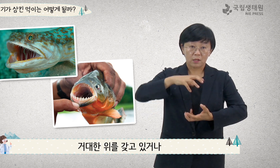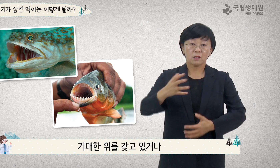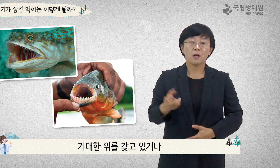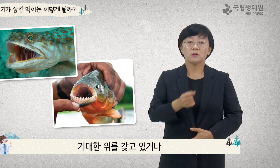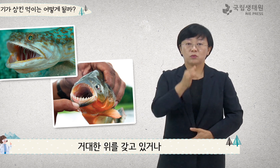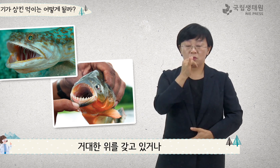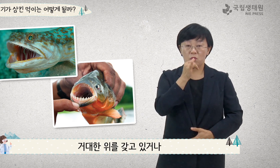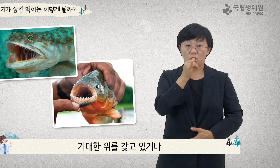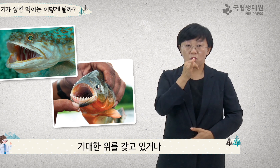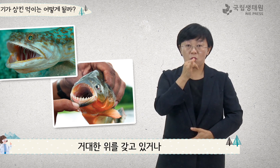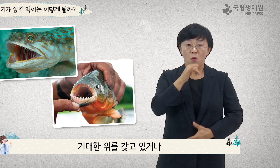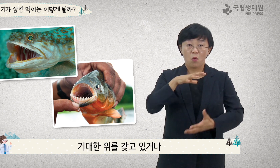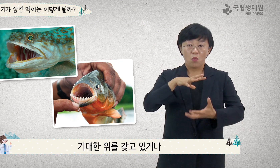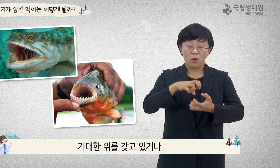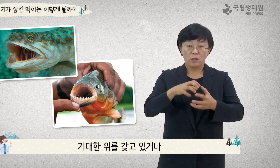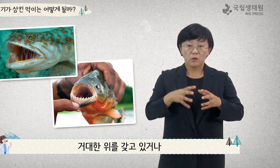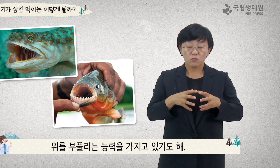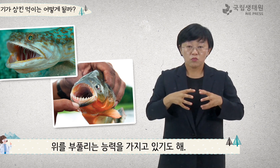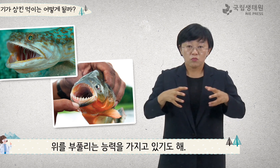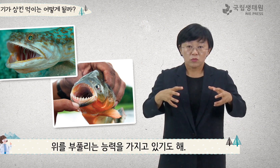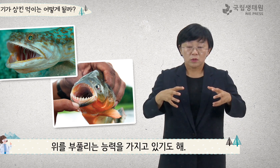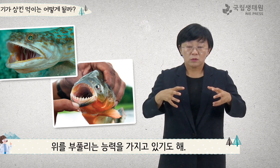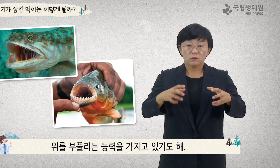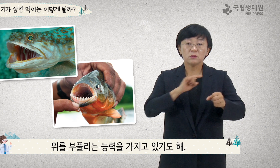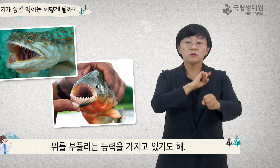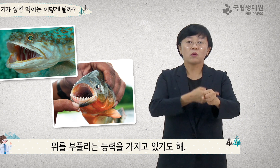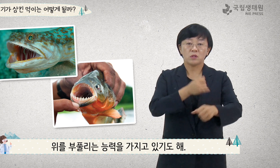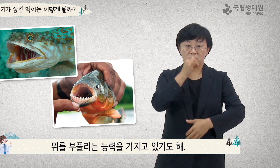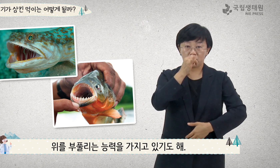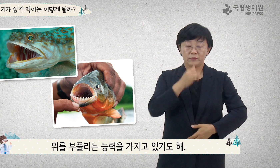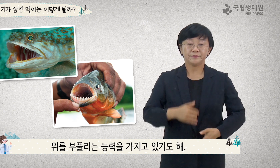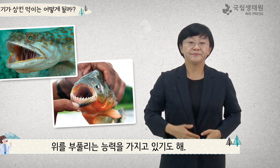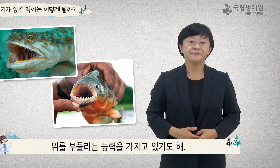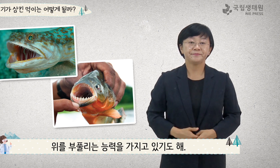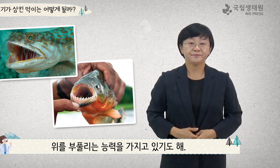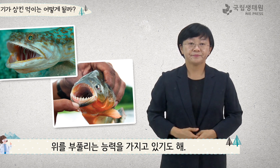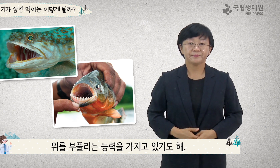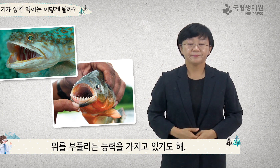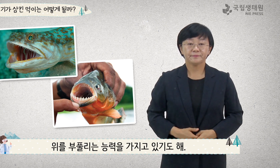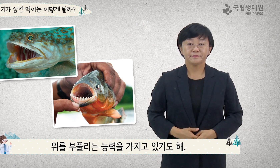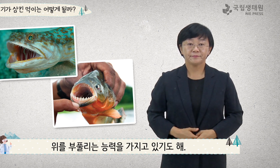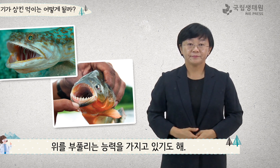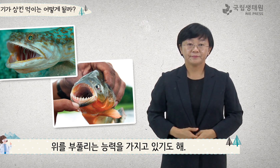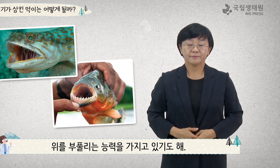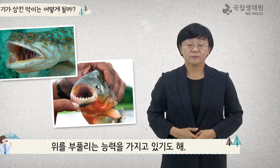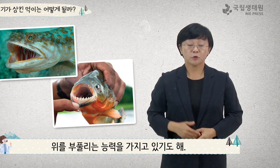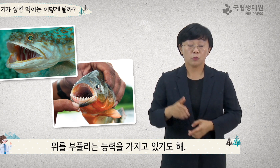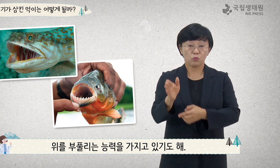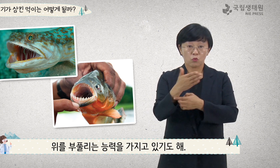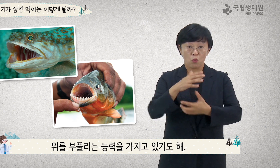거대한 위를 갖고 있거나 위를 부풀리는 능력을 가지고 있기도 해.